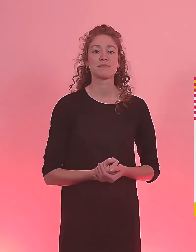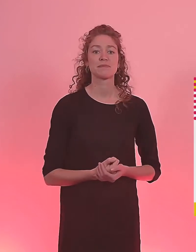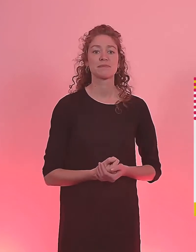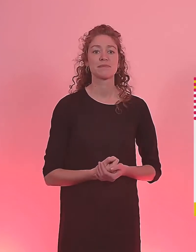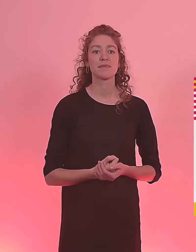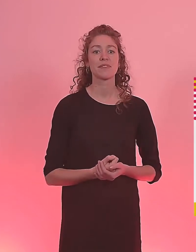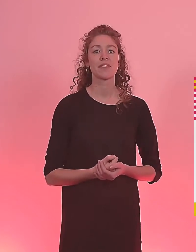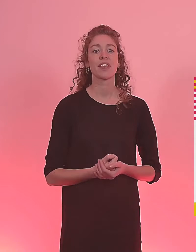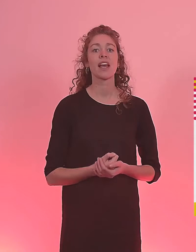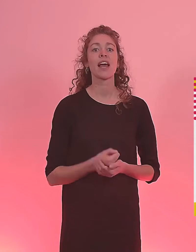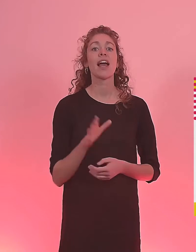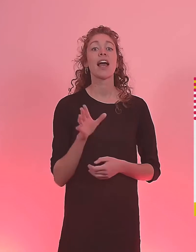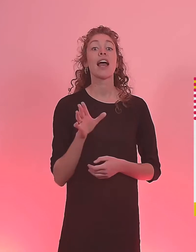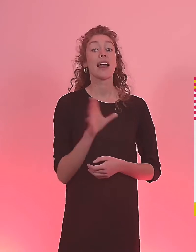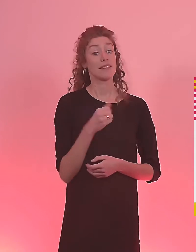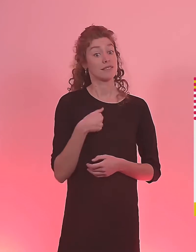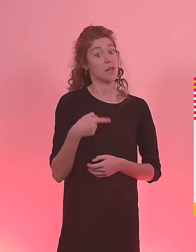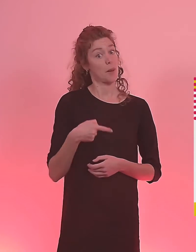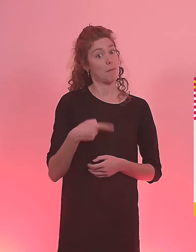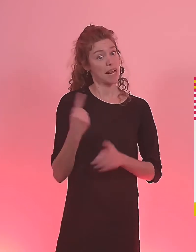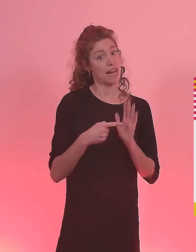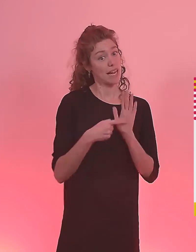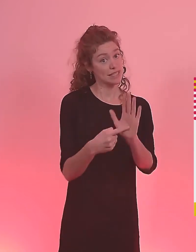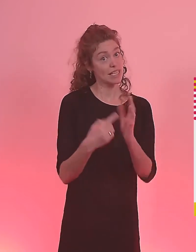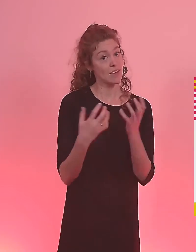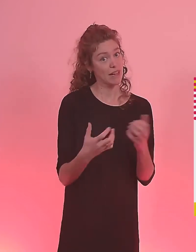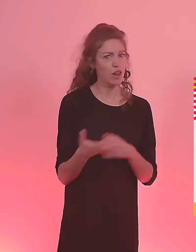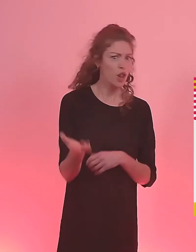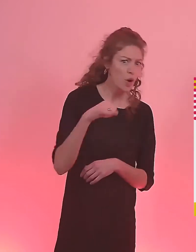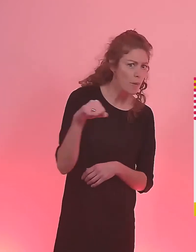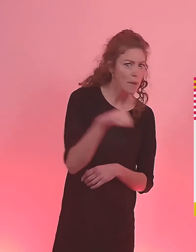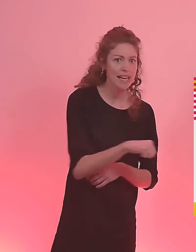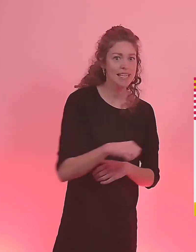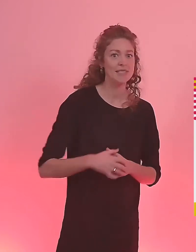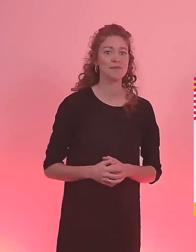En ik wil jullie nog meer laten zien, dus kom maar mee.